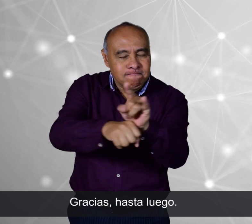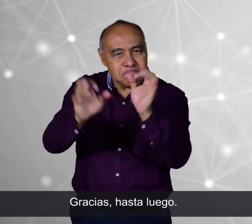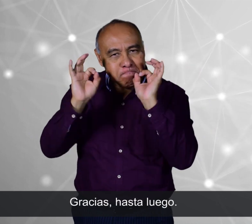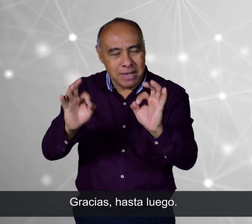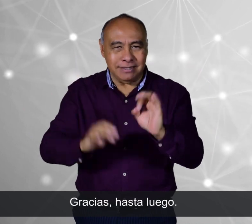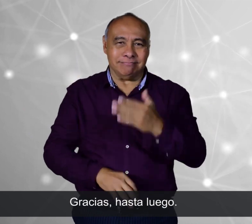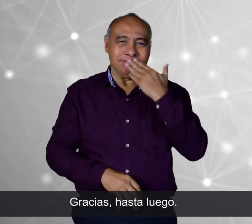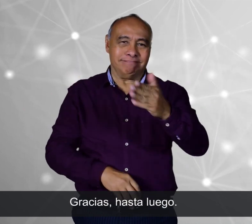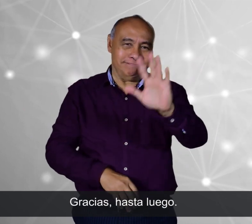Gracias. Hasta luego.